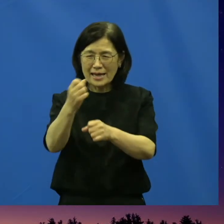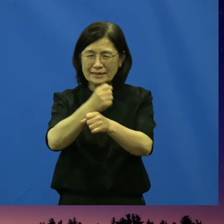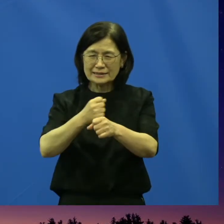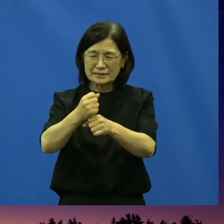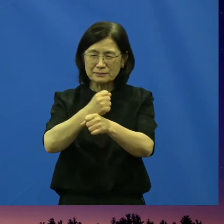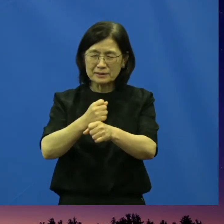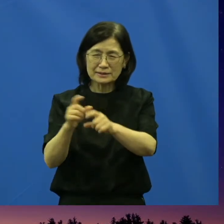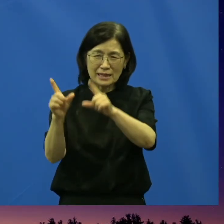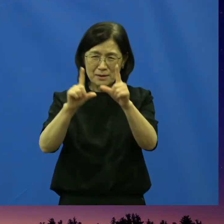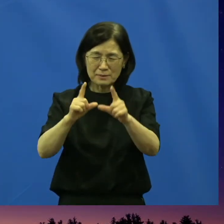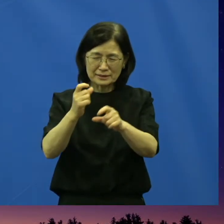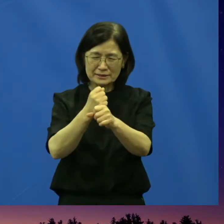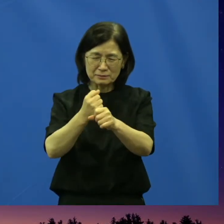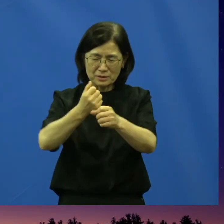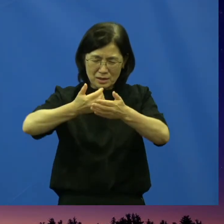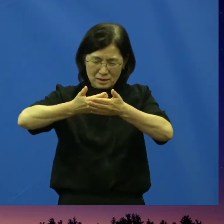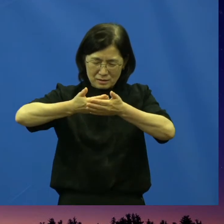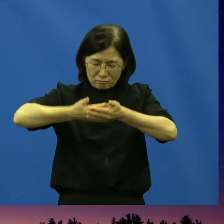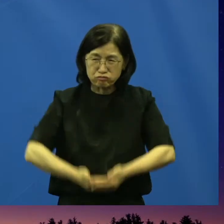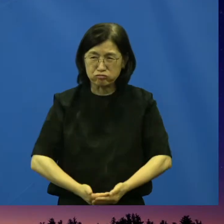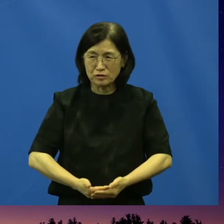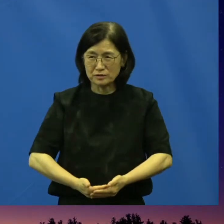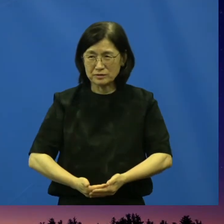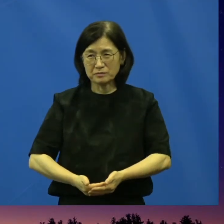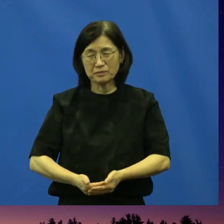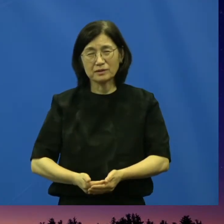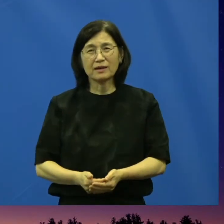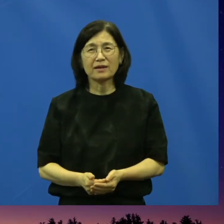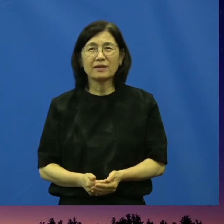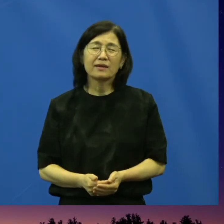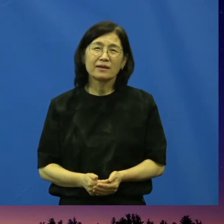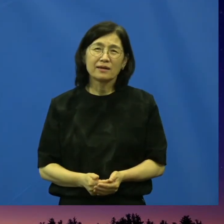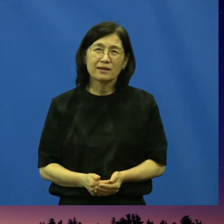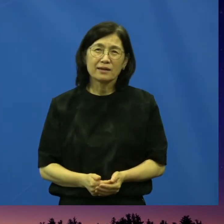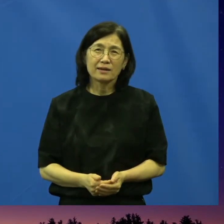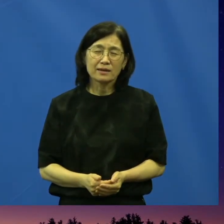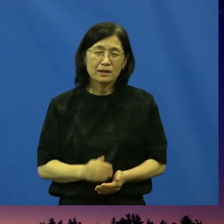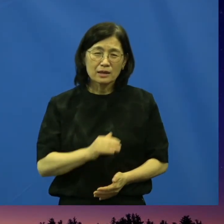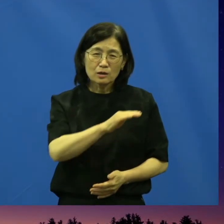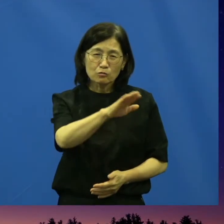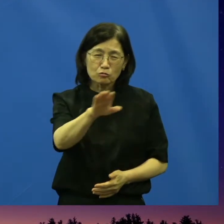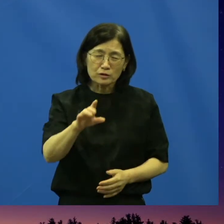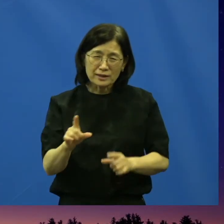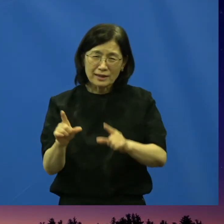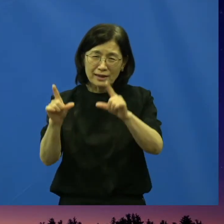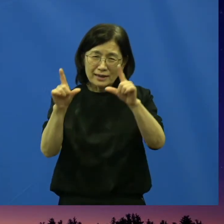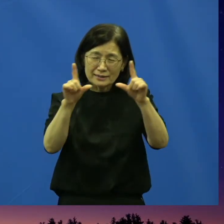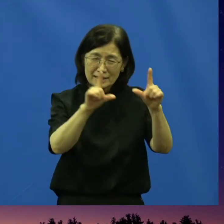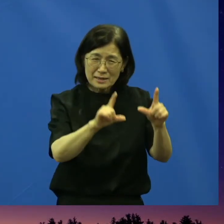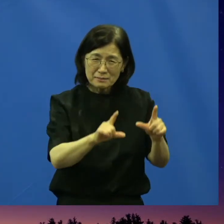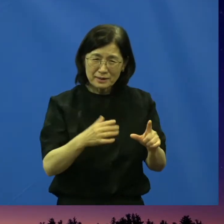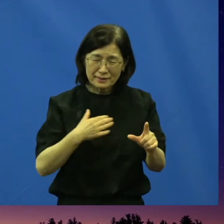하나도 없어요. 여러분, 우리의 인생이 얼마나 우리의 힘만으로 살아가기 어려운,